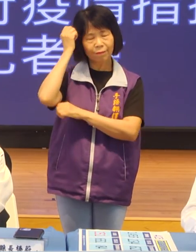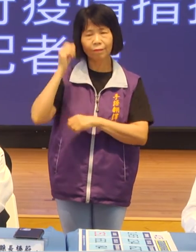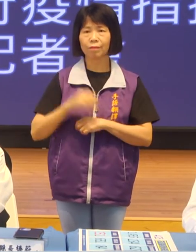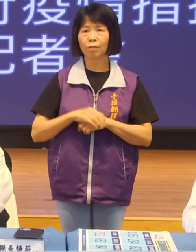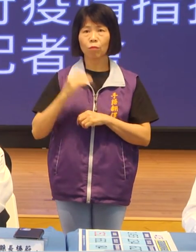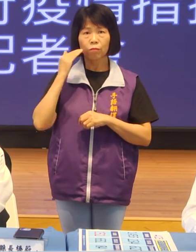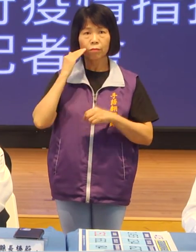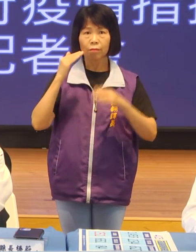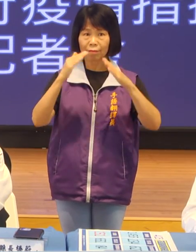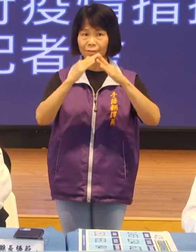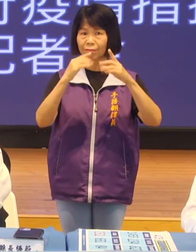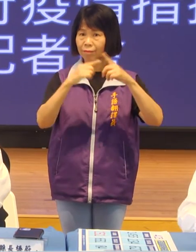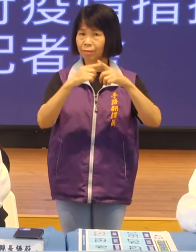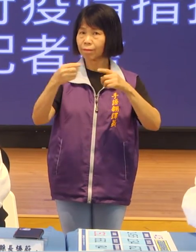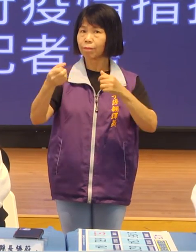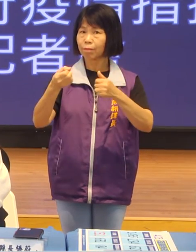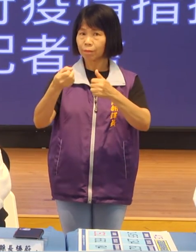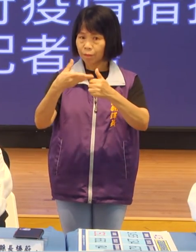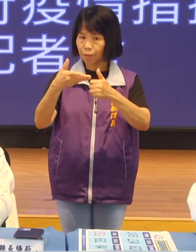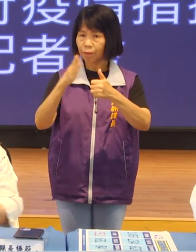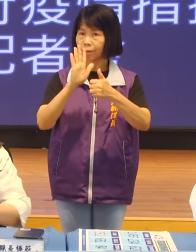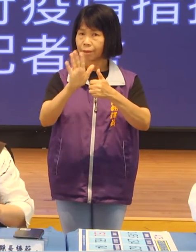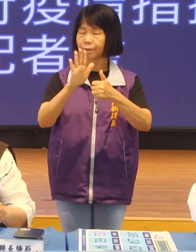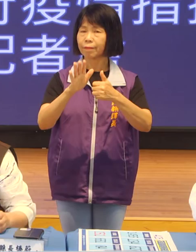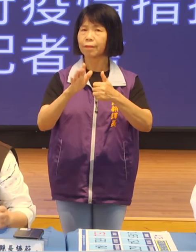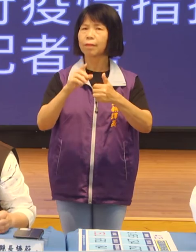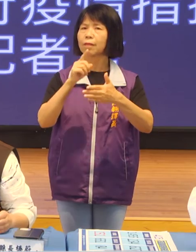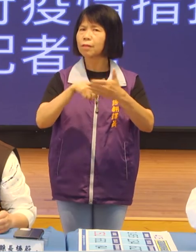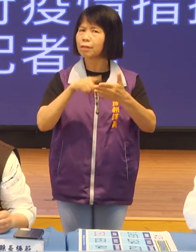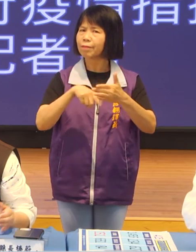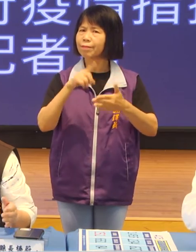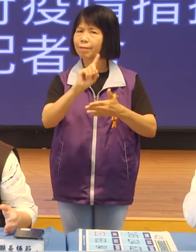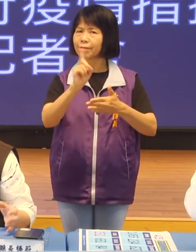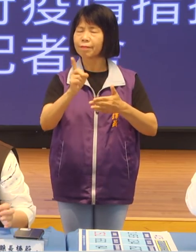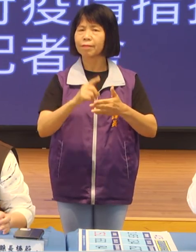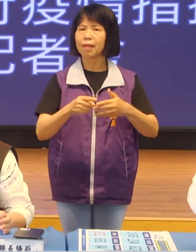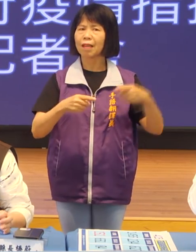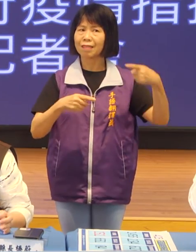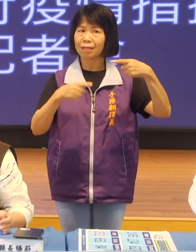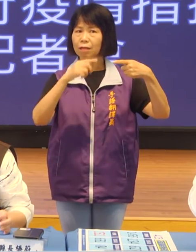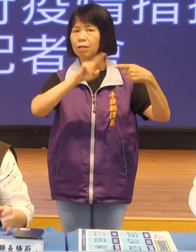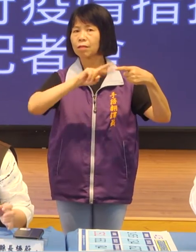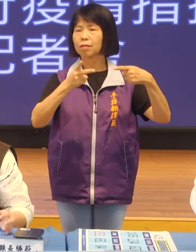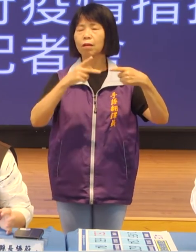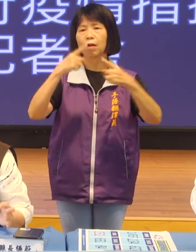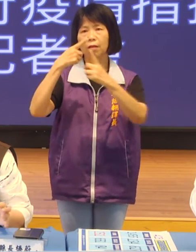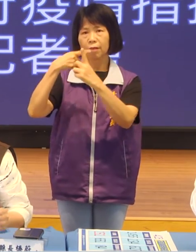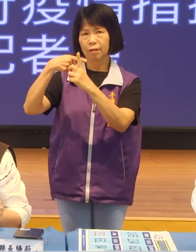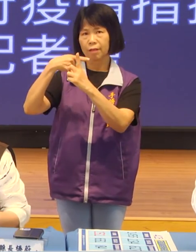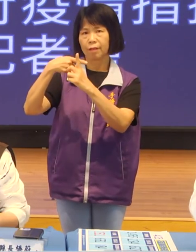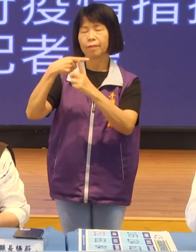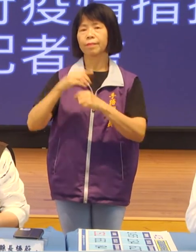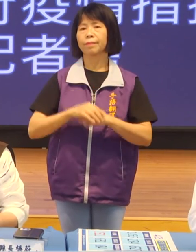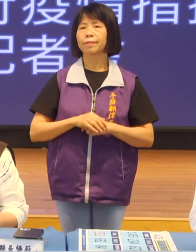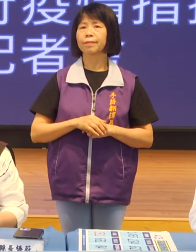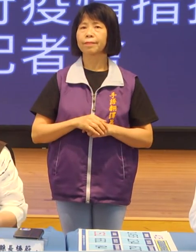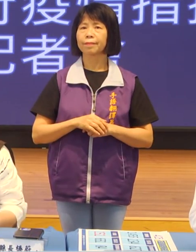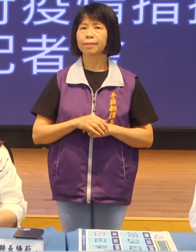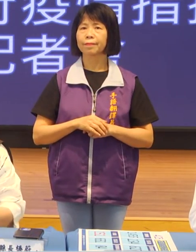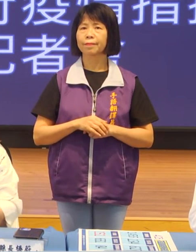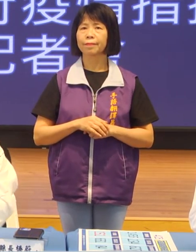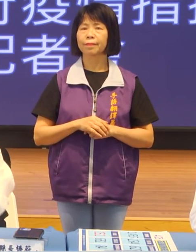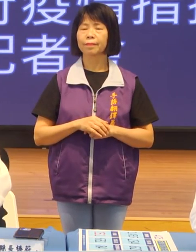一旦有人确诊，那其实很容易他就是由阴转阳，居隔中呢由阴转阳的部